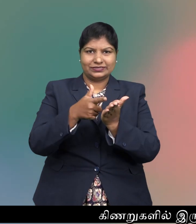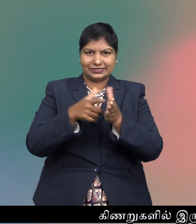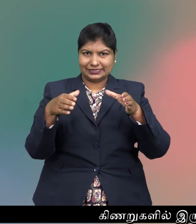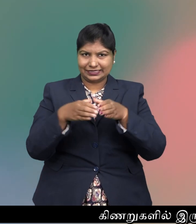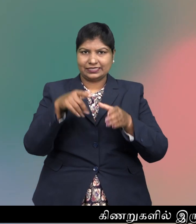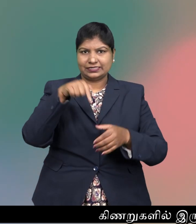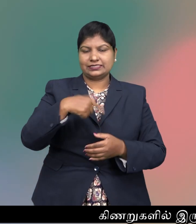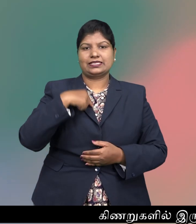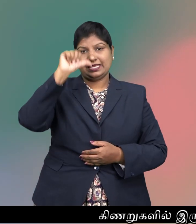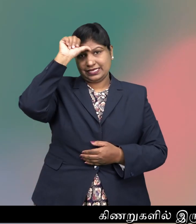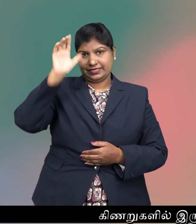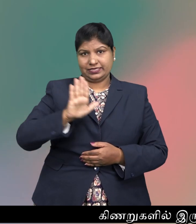தண்ணீர் எடுக்கின்றன.